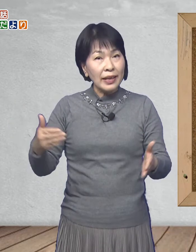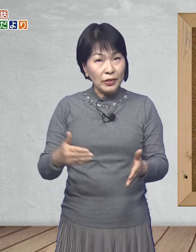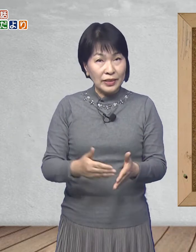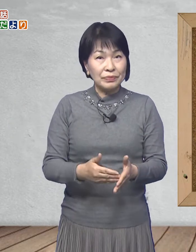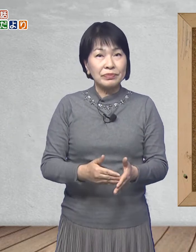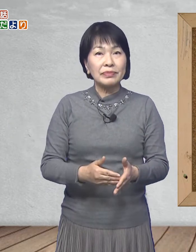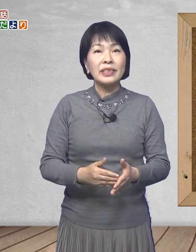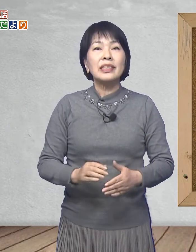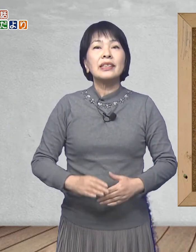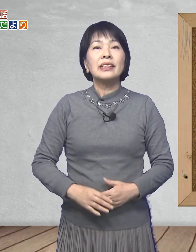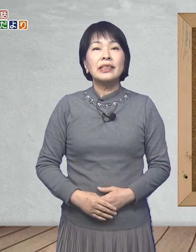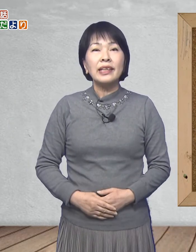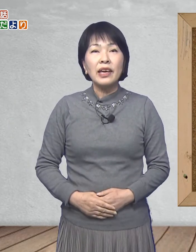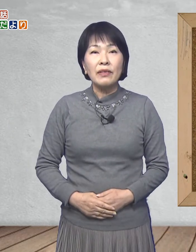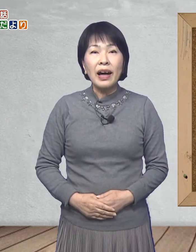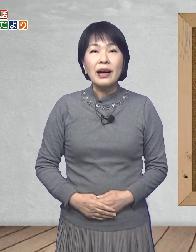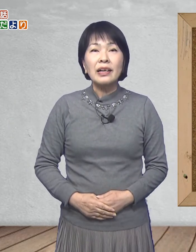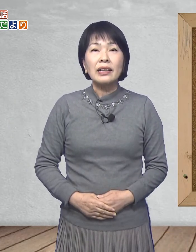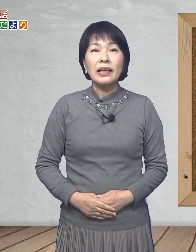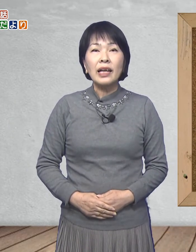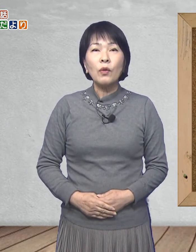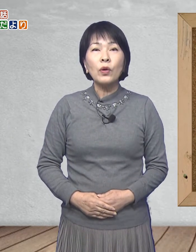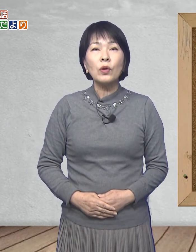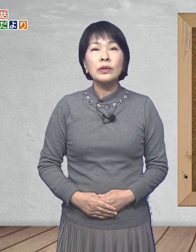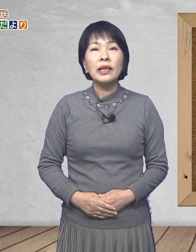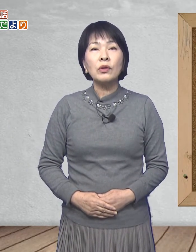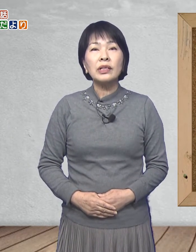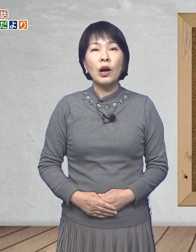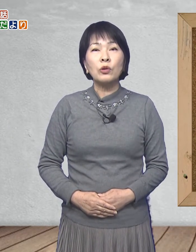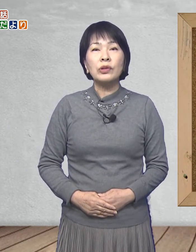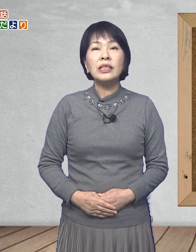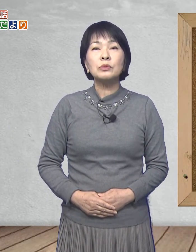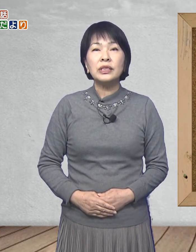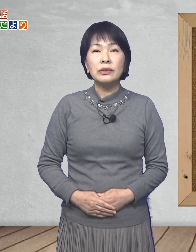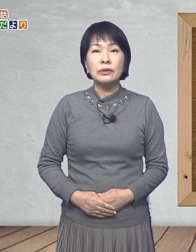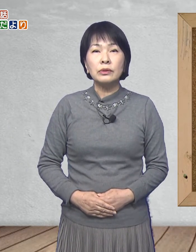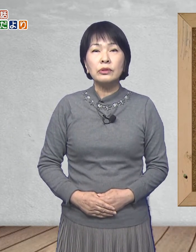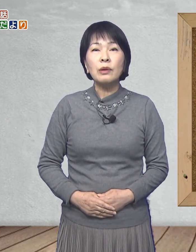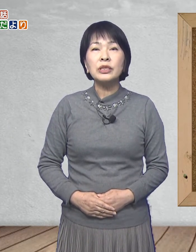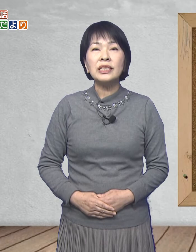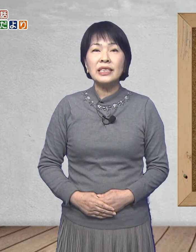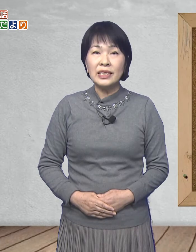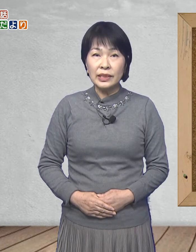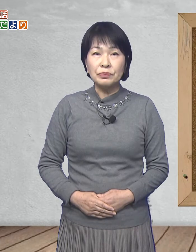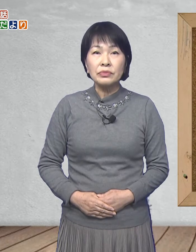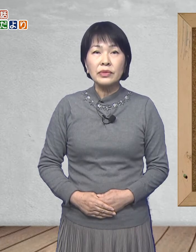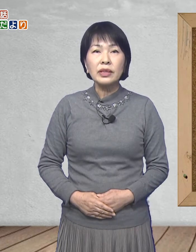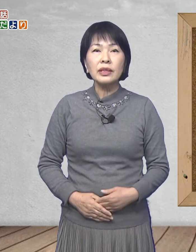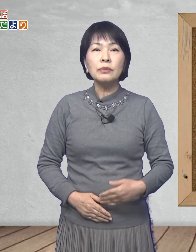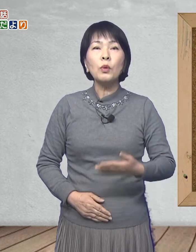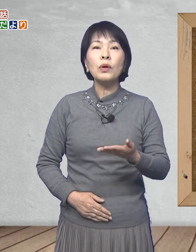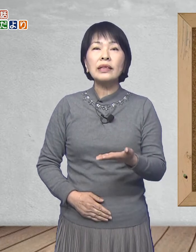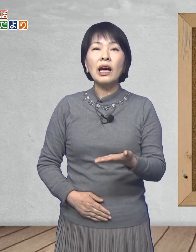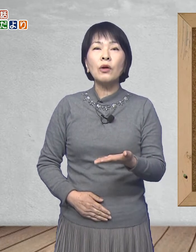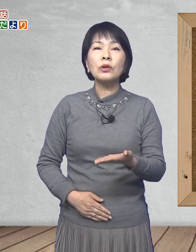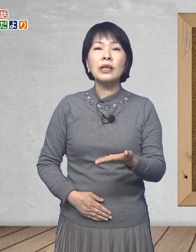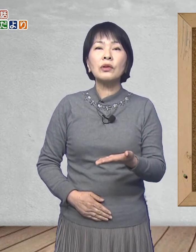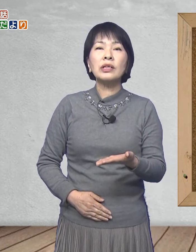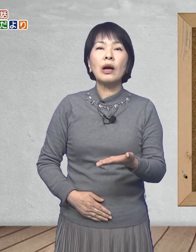後に、綺麗は片方の手のひらを上向きにし、もう片方の手のひらを